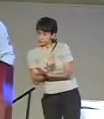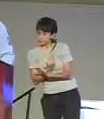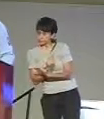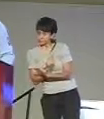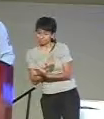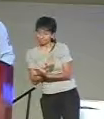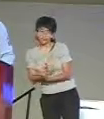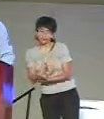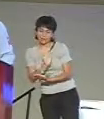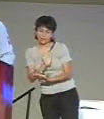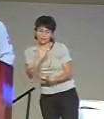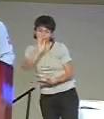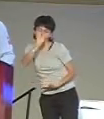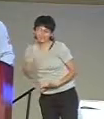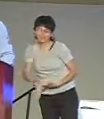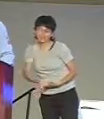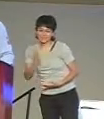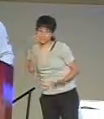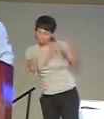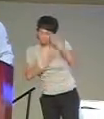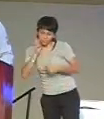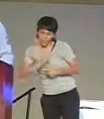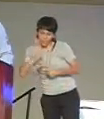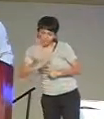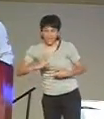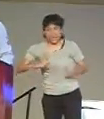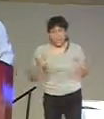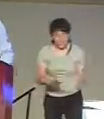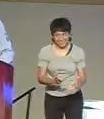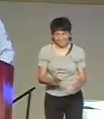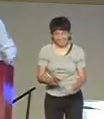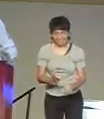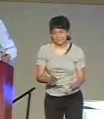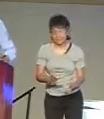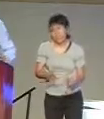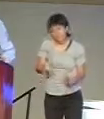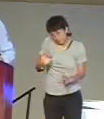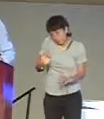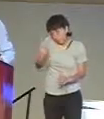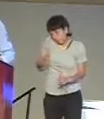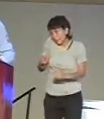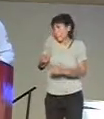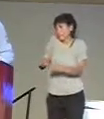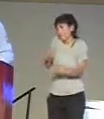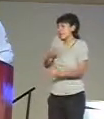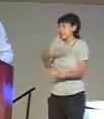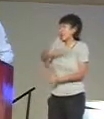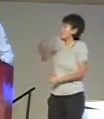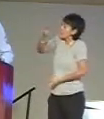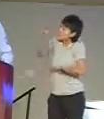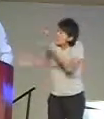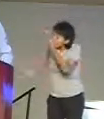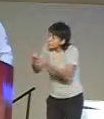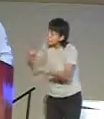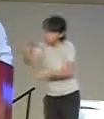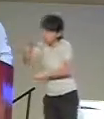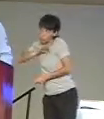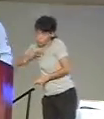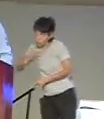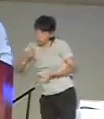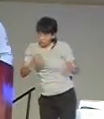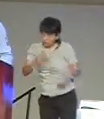El PDR se debe de solicitar. Vamos, es de rutina,